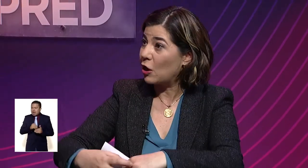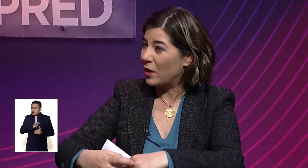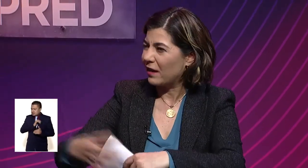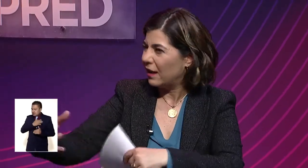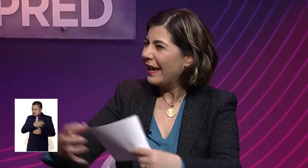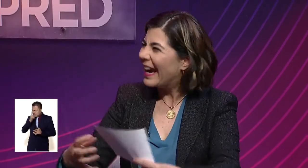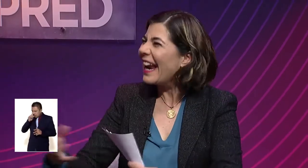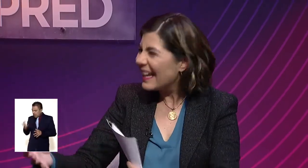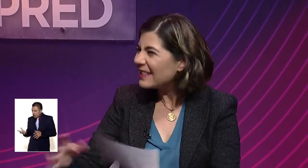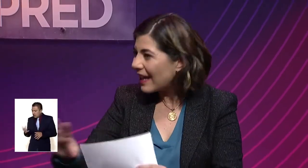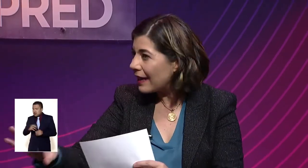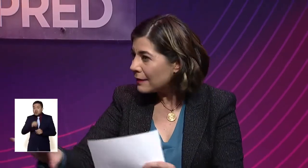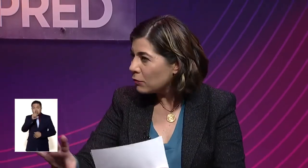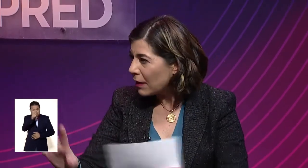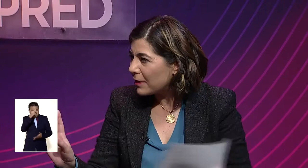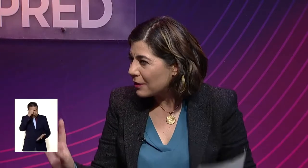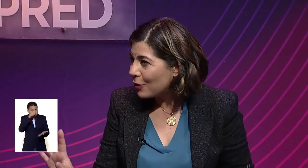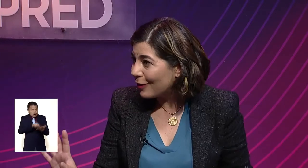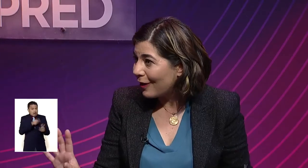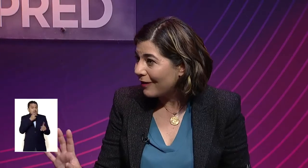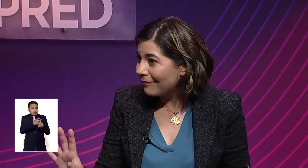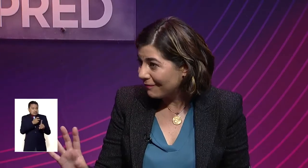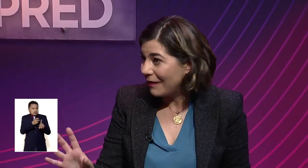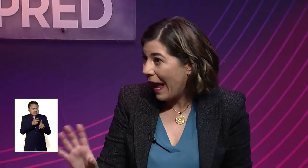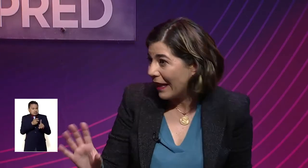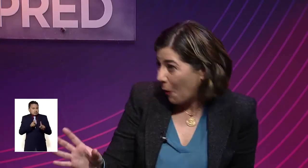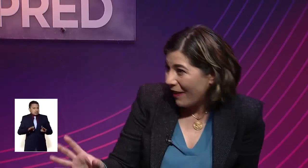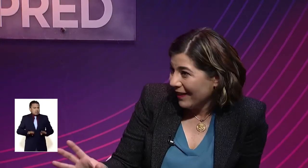incluir. ¿Crees que es una apreciación adecuada?